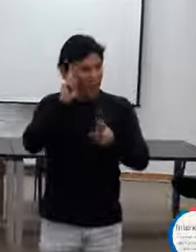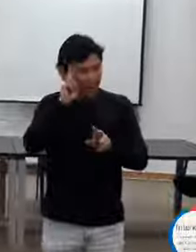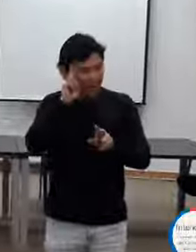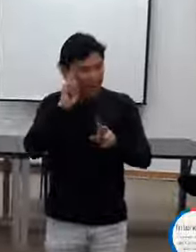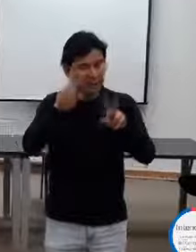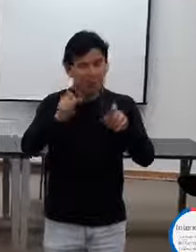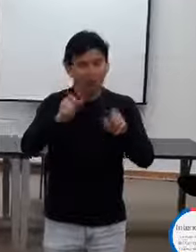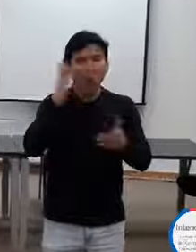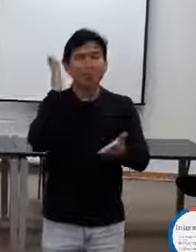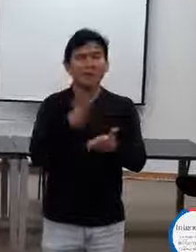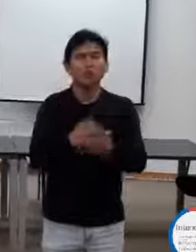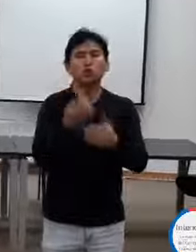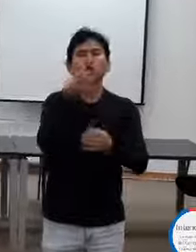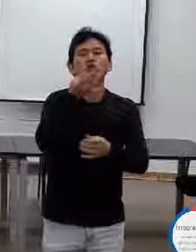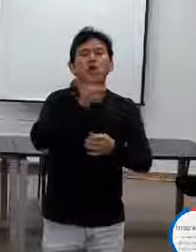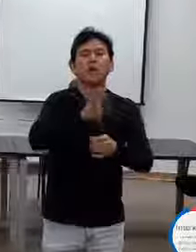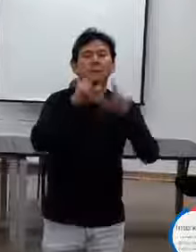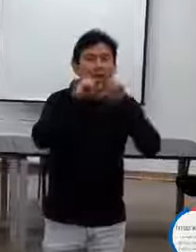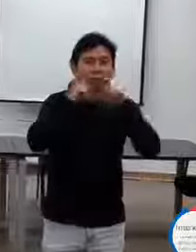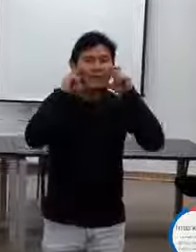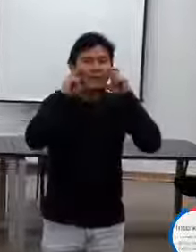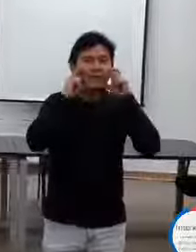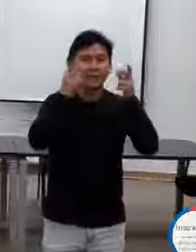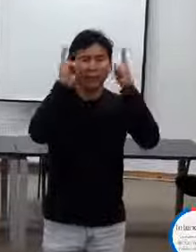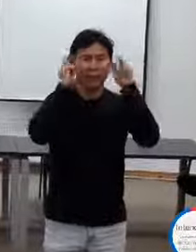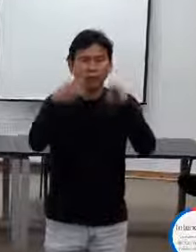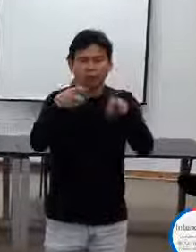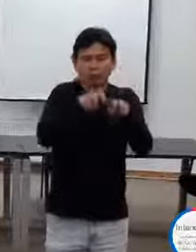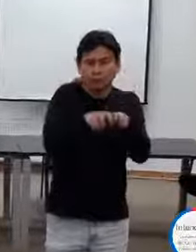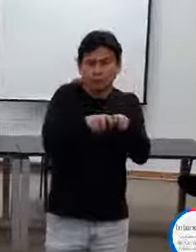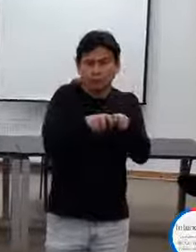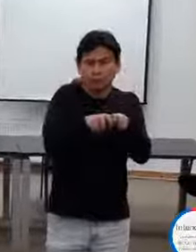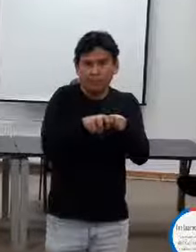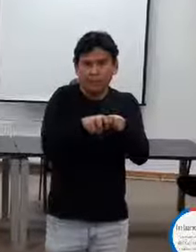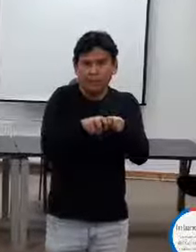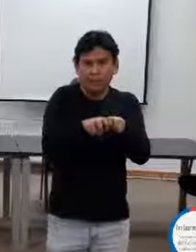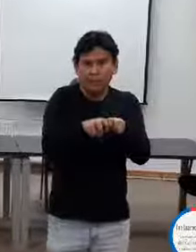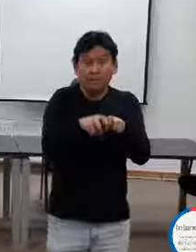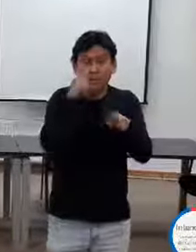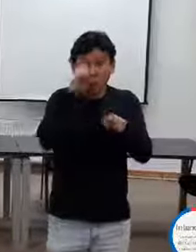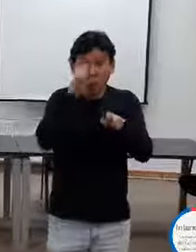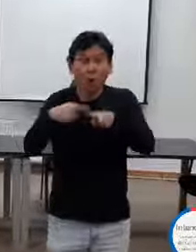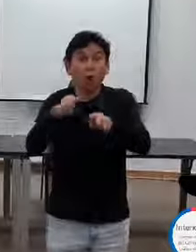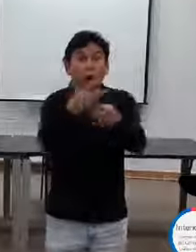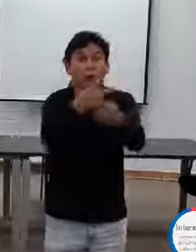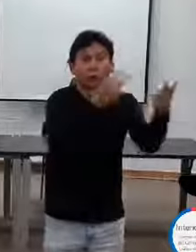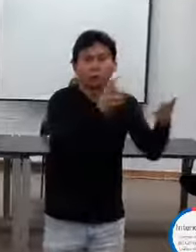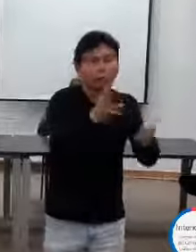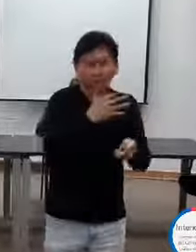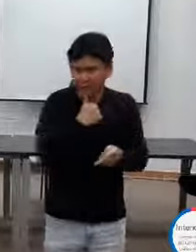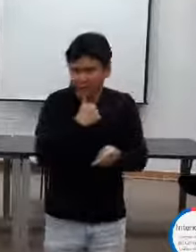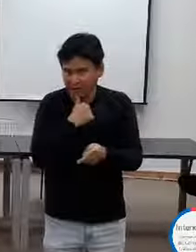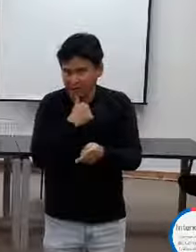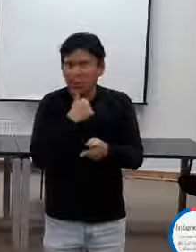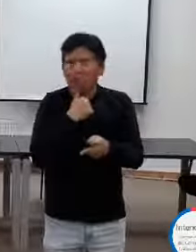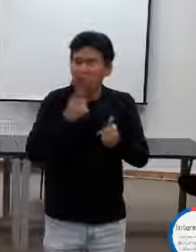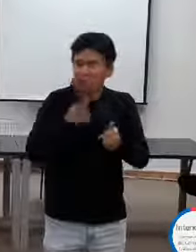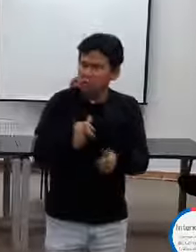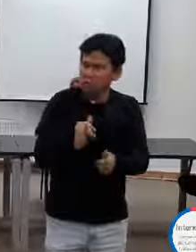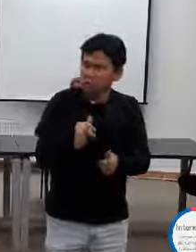la obligatoriedad de usar mascarilla en los medios de transporte, no así en los medios públicos. Y habíamos tenido